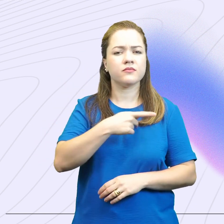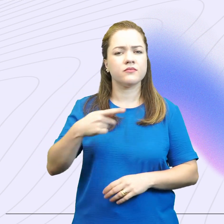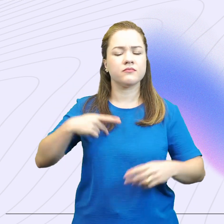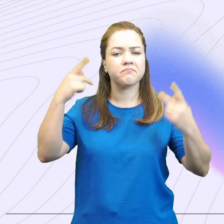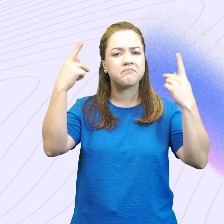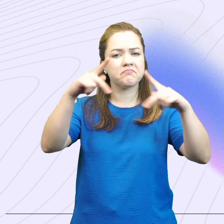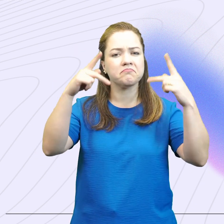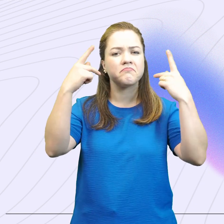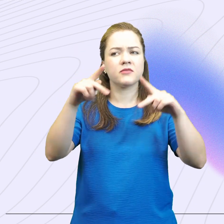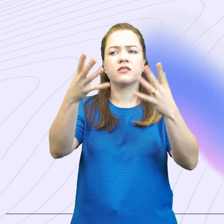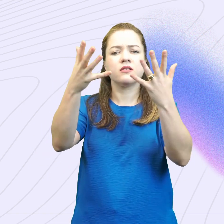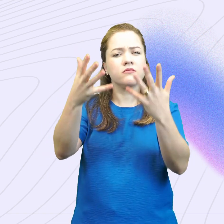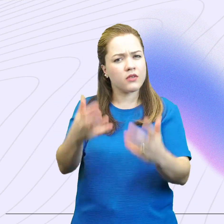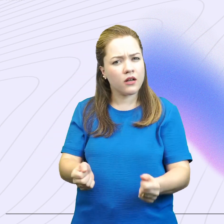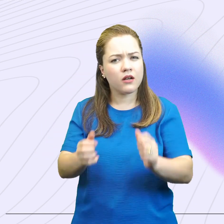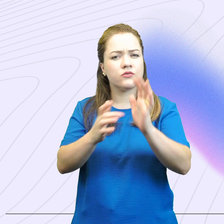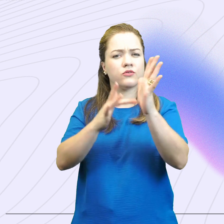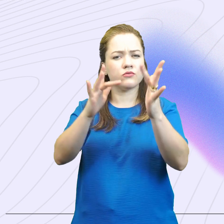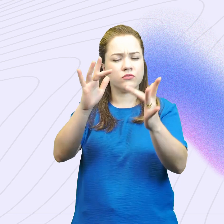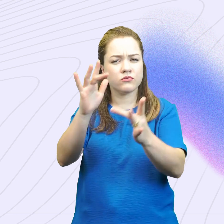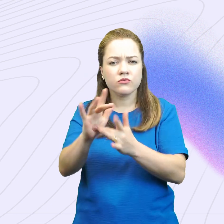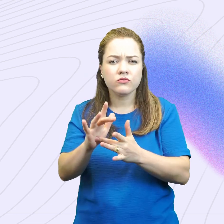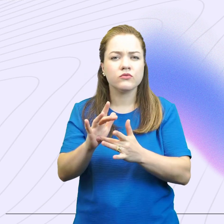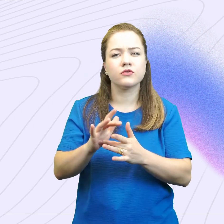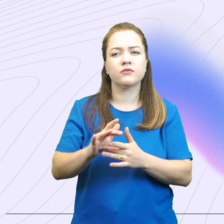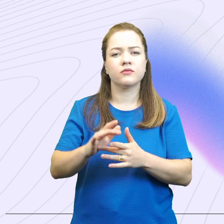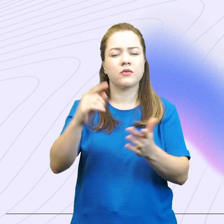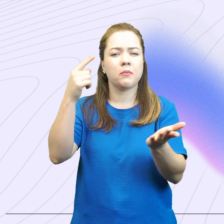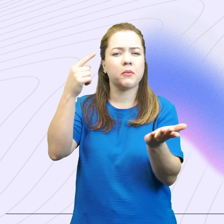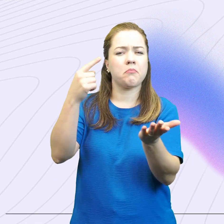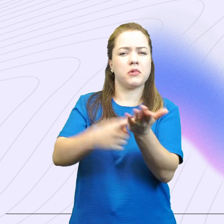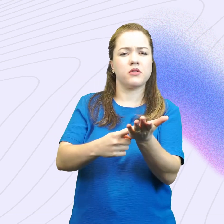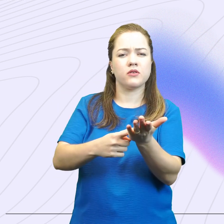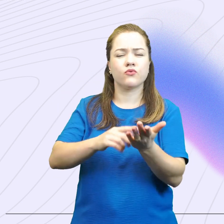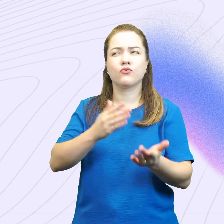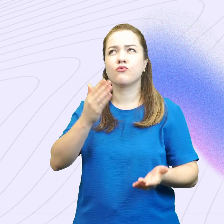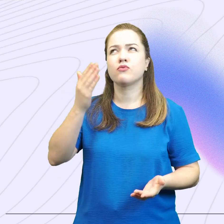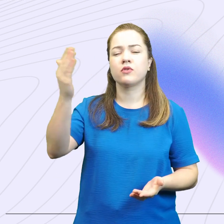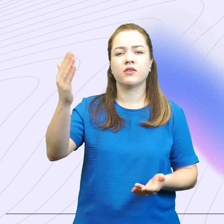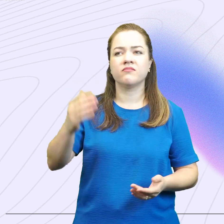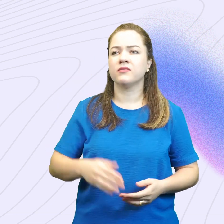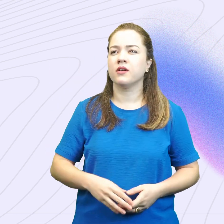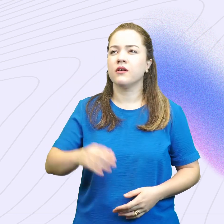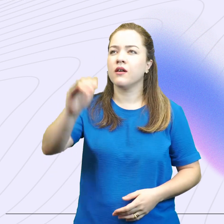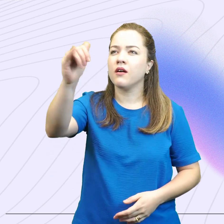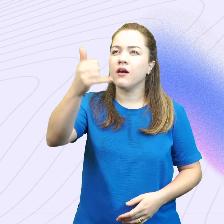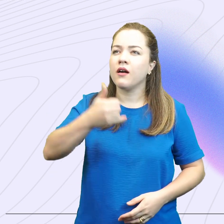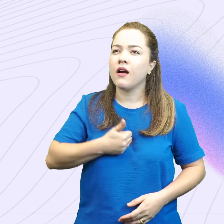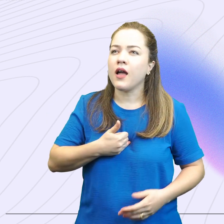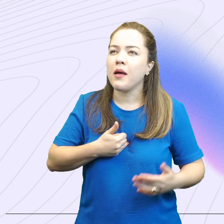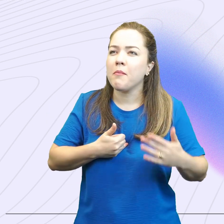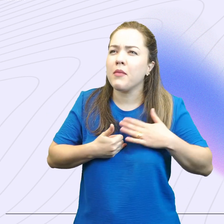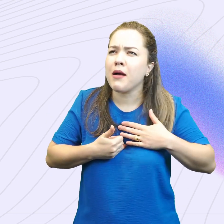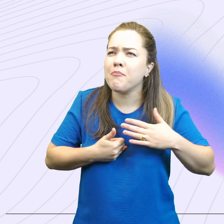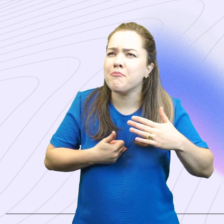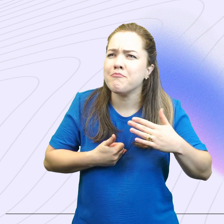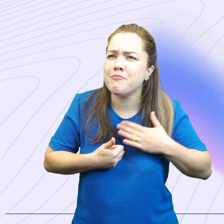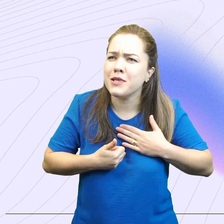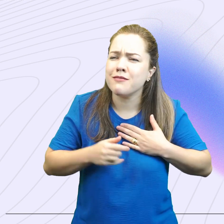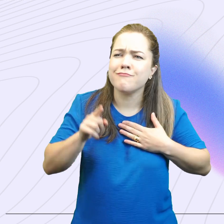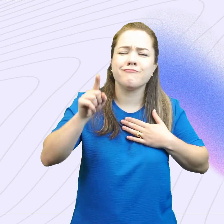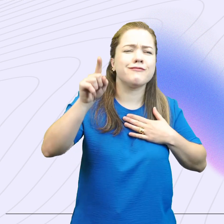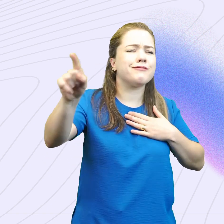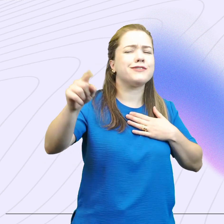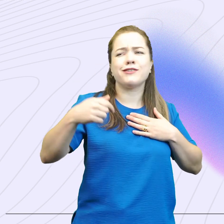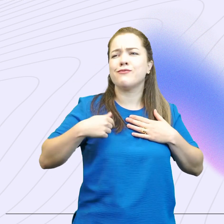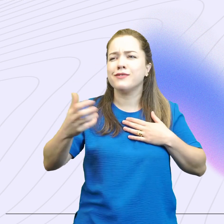de aceitar Jesus, a respeito de ter um comprometimento com Ele, eu falei, está falando para mim, é comigo que está falando,